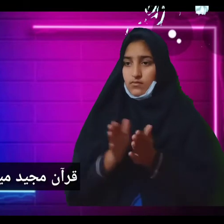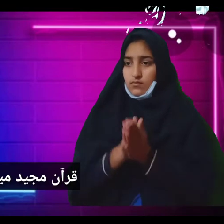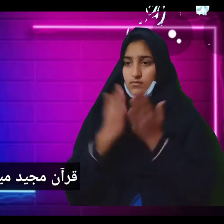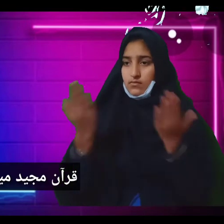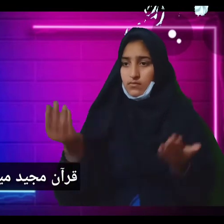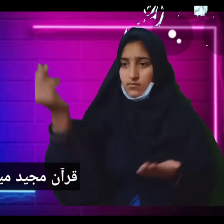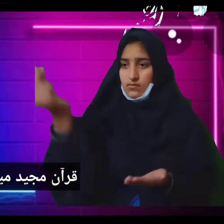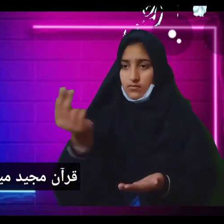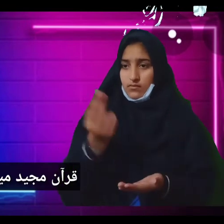आयात हैं।